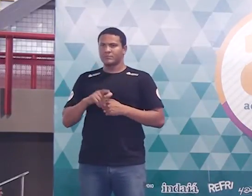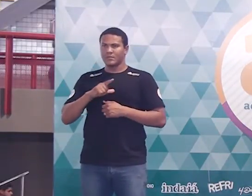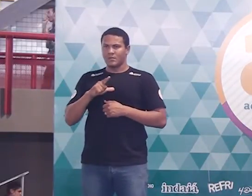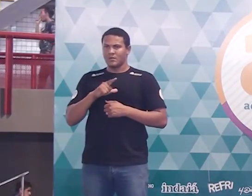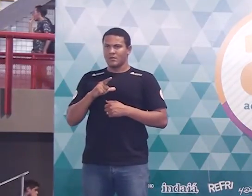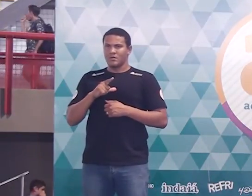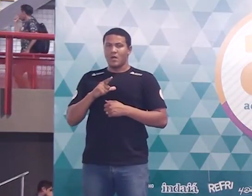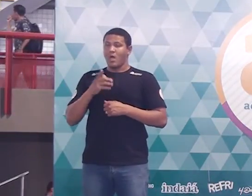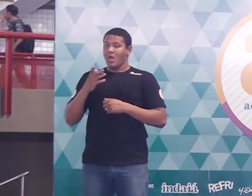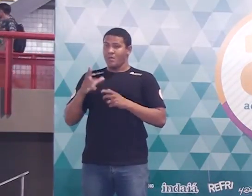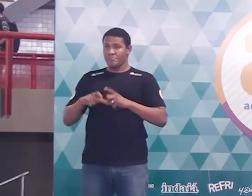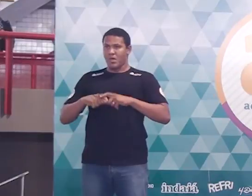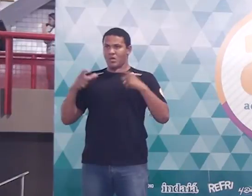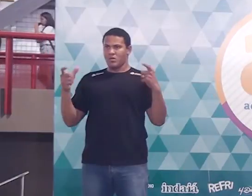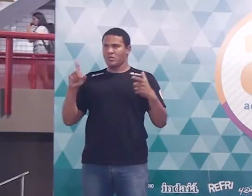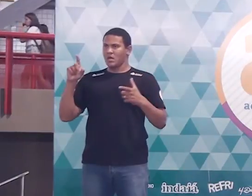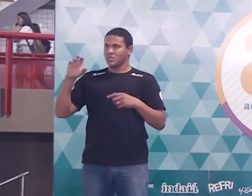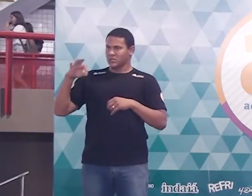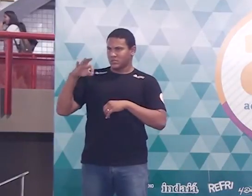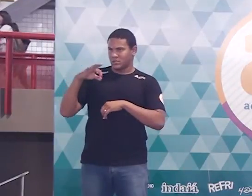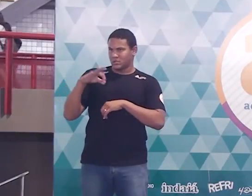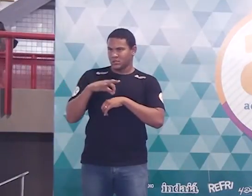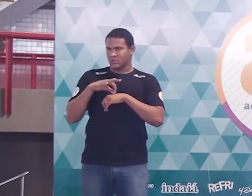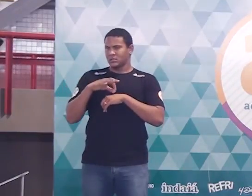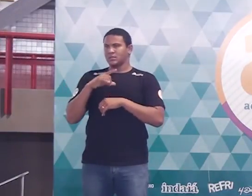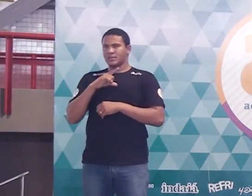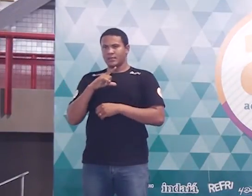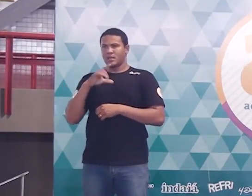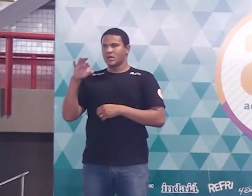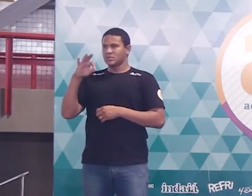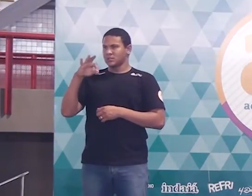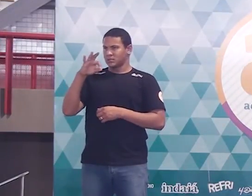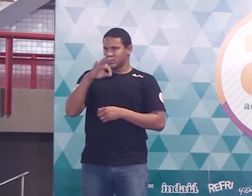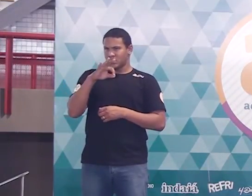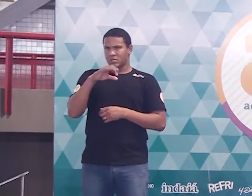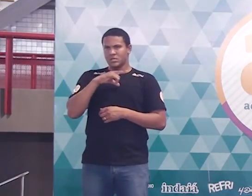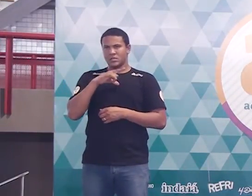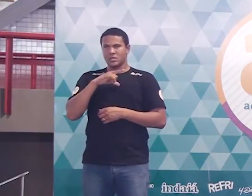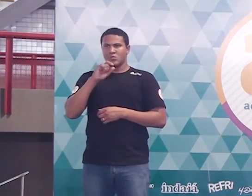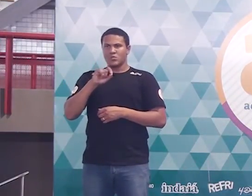dos insetos tem um desenvolvimento chamado de holo,